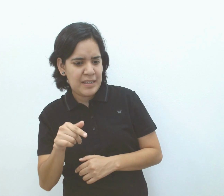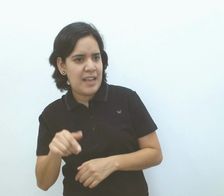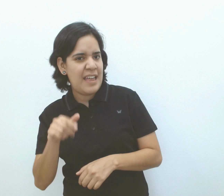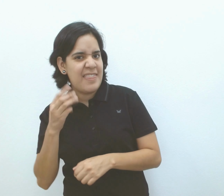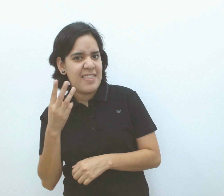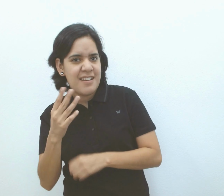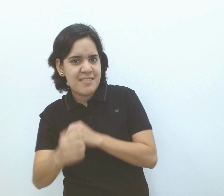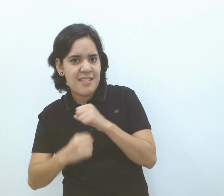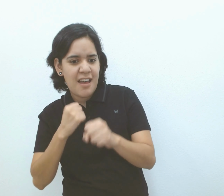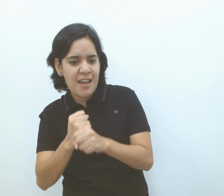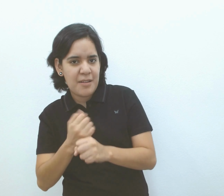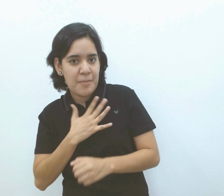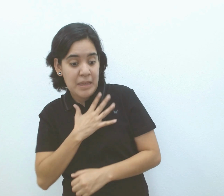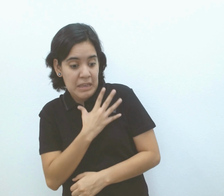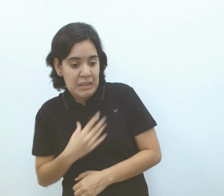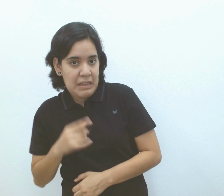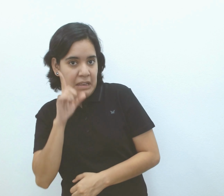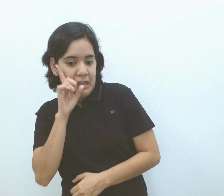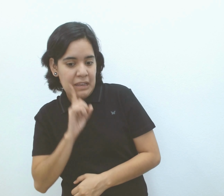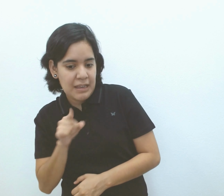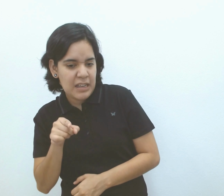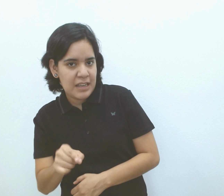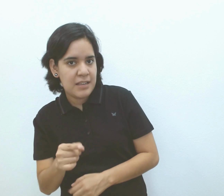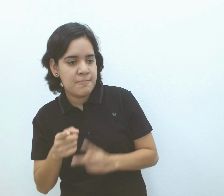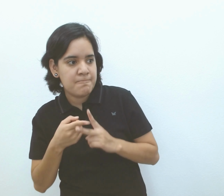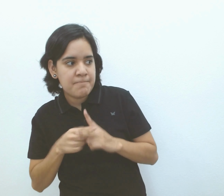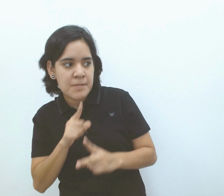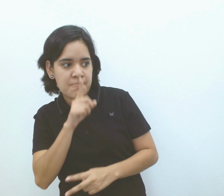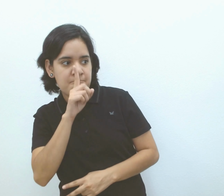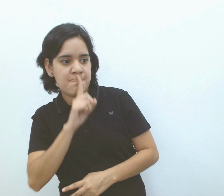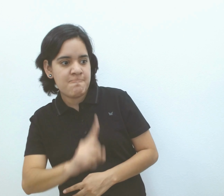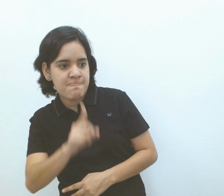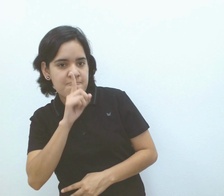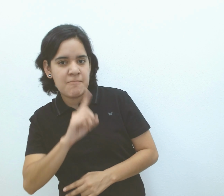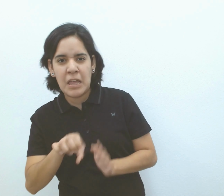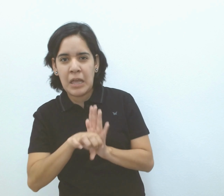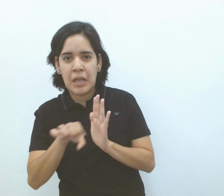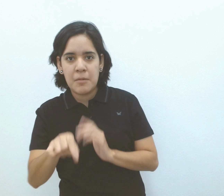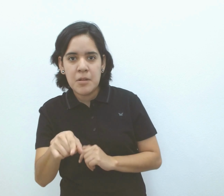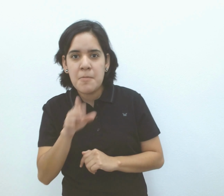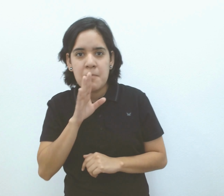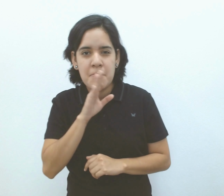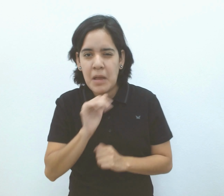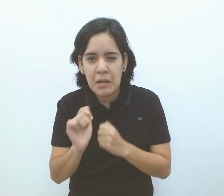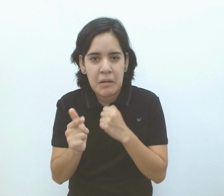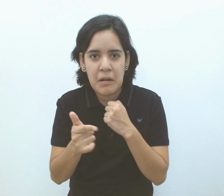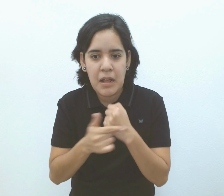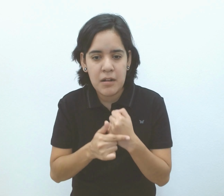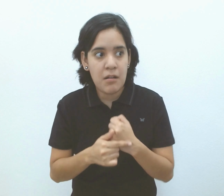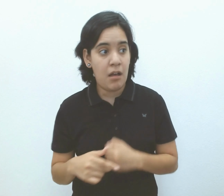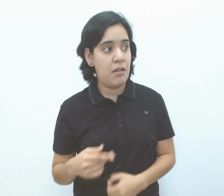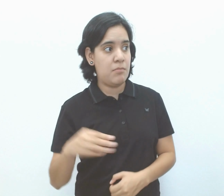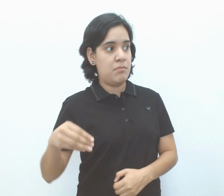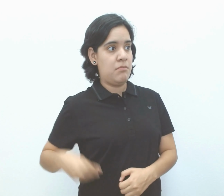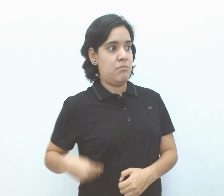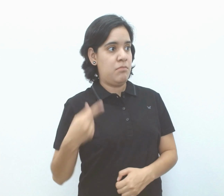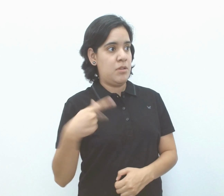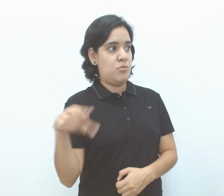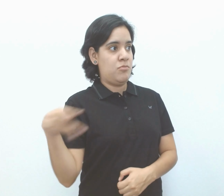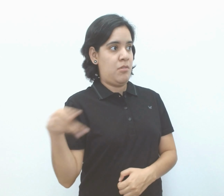decir mentiras. Por ejemplo, cuando algo le sale mal, le echa la culpa a su hermano. El otro día me dijo que el vaso que se cayó lo